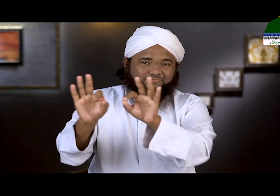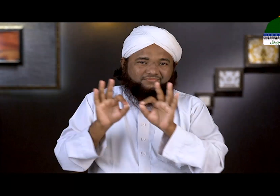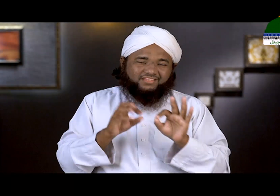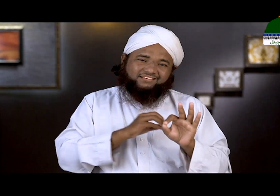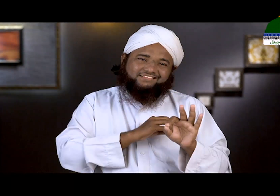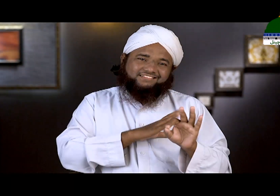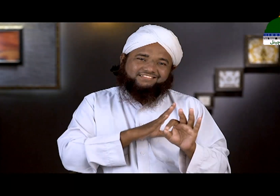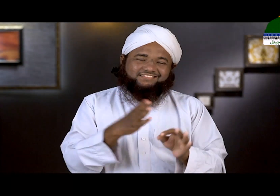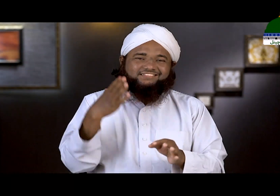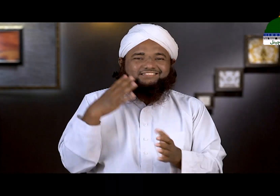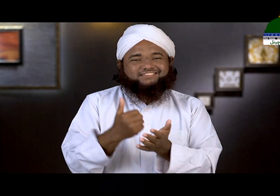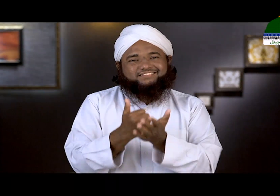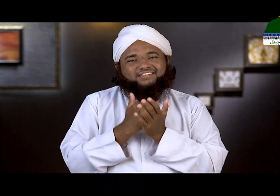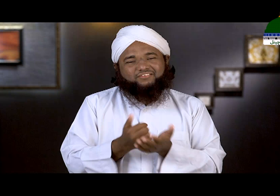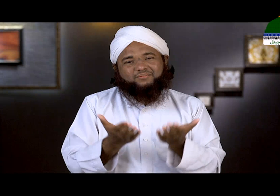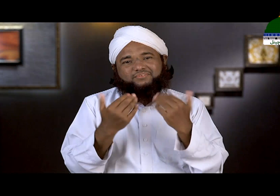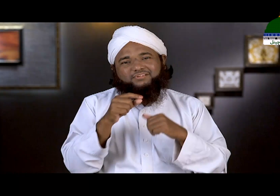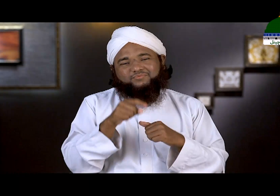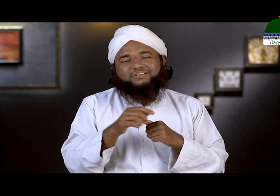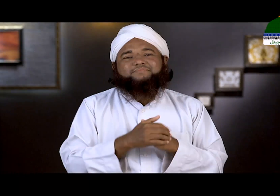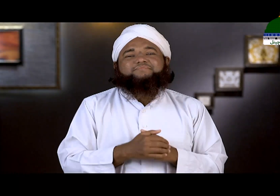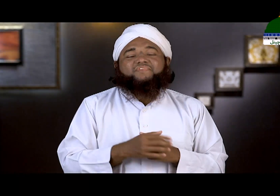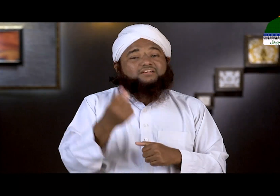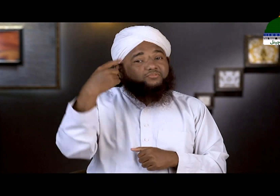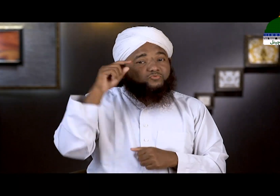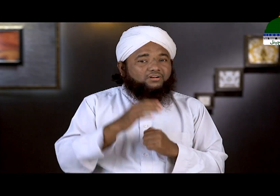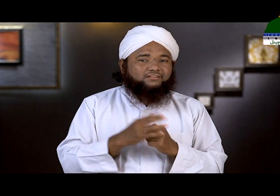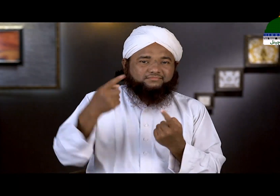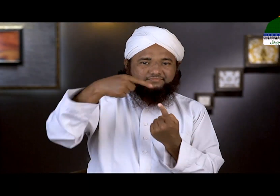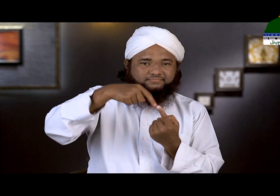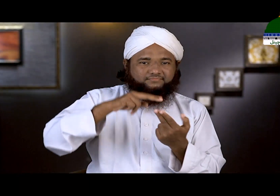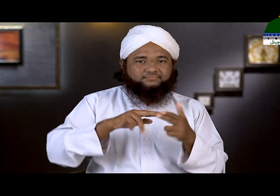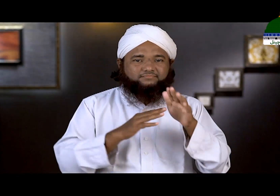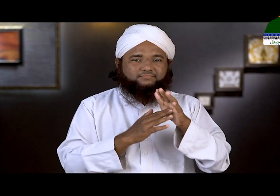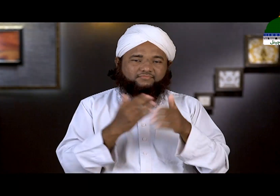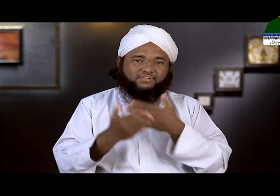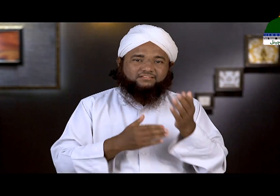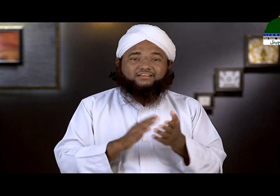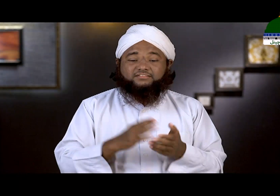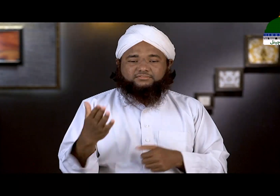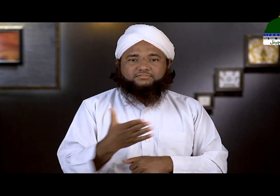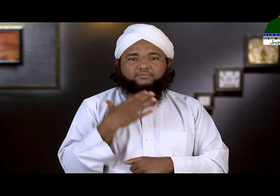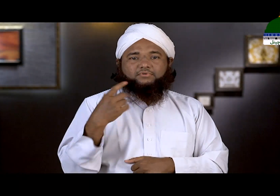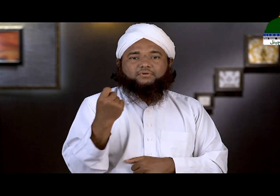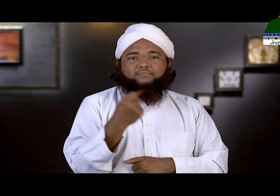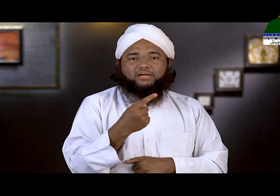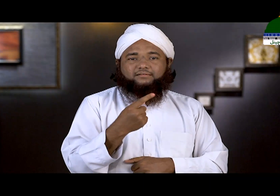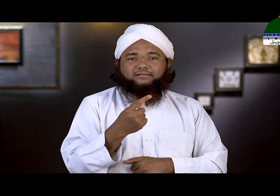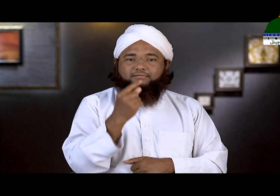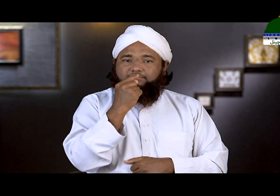پر عمل کا ثواب حاصل کریں۔ علامہ ابن رجب حنبلی رحمت اللہ علیہ فرماتے ہیں، شعبان ماہ رمضان کے روزوں